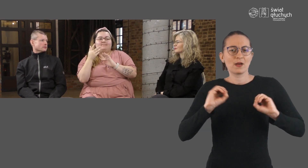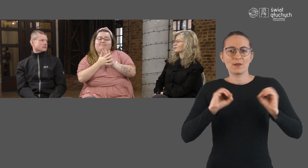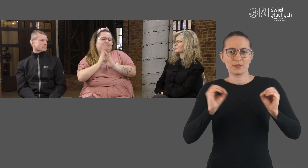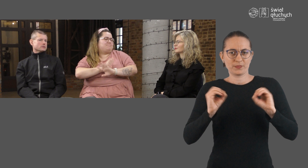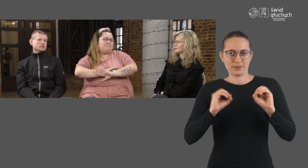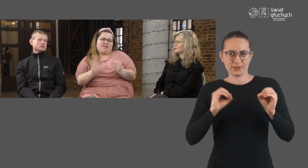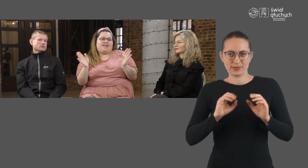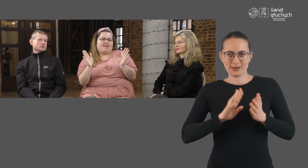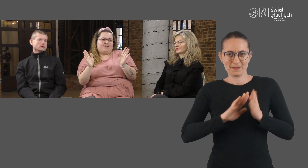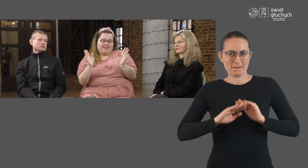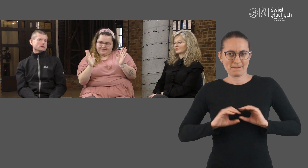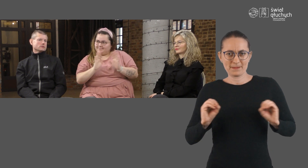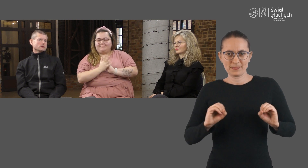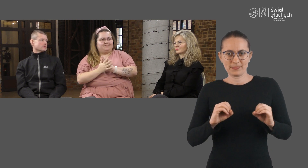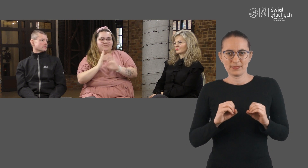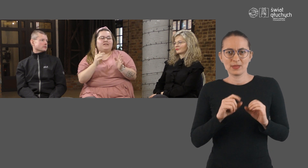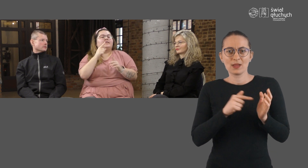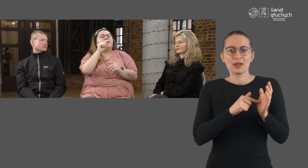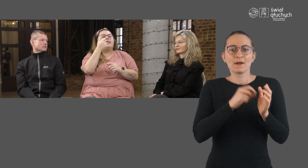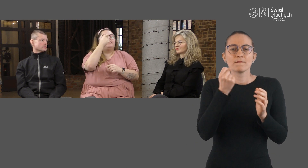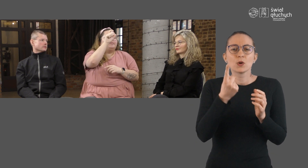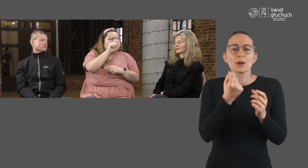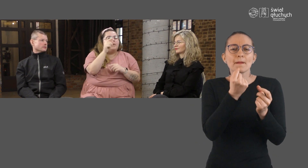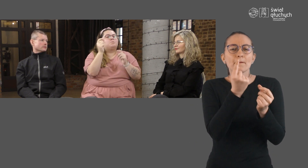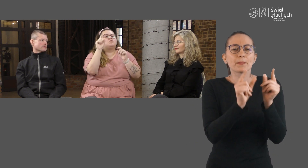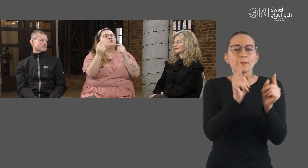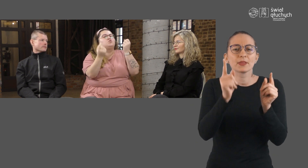Wszyscy nauczyciele w Śródborowie nie migają.